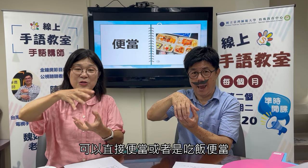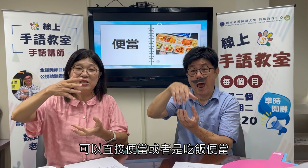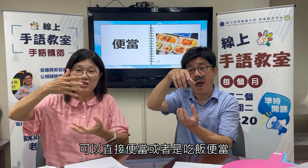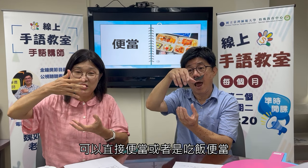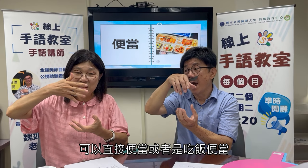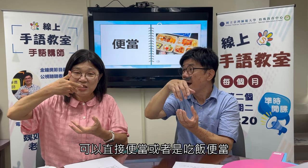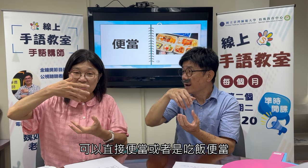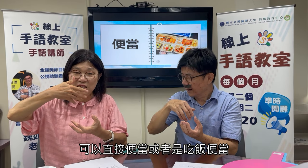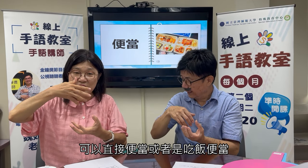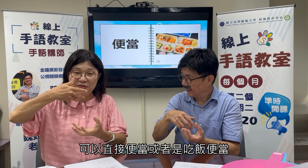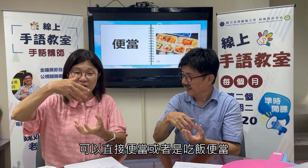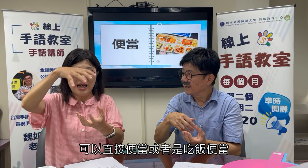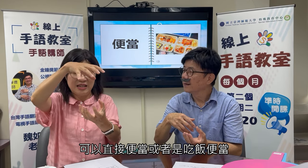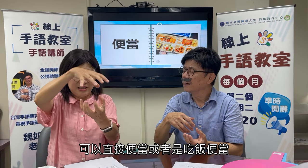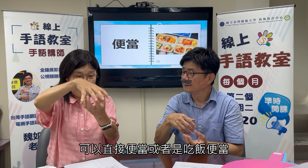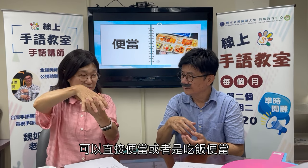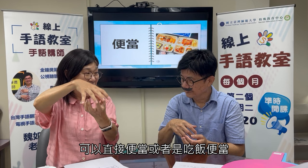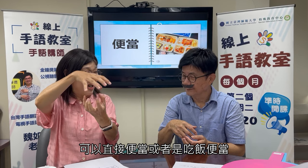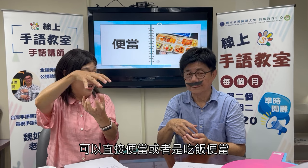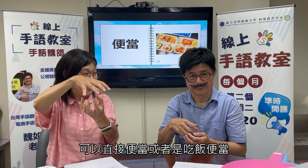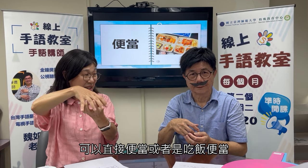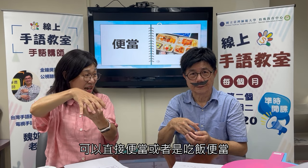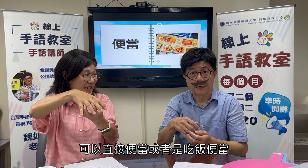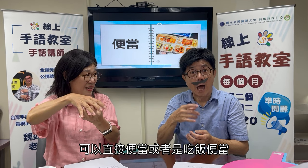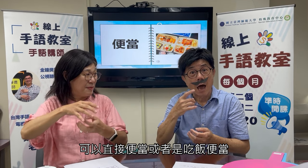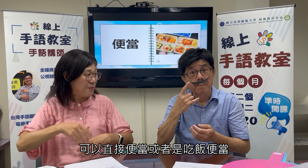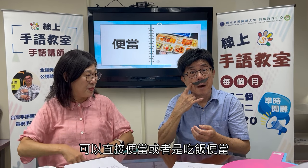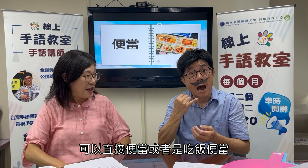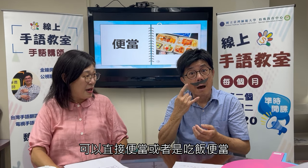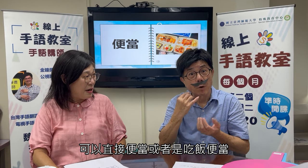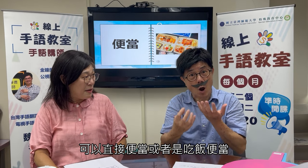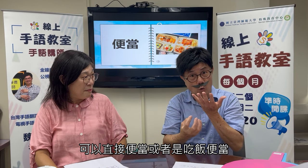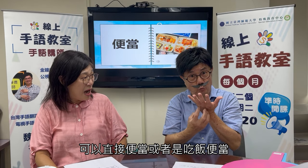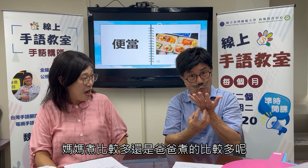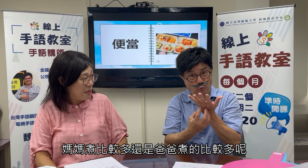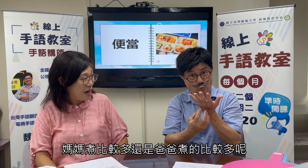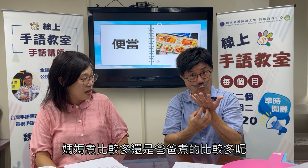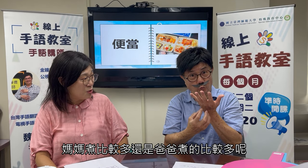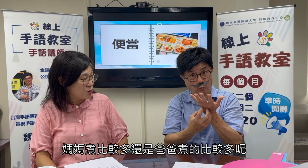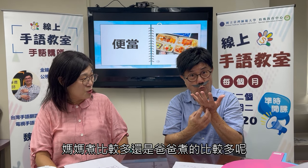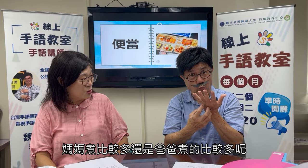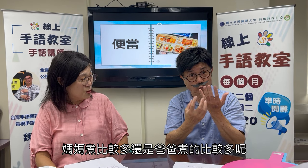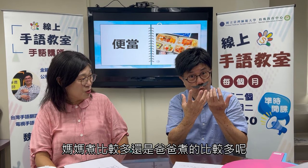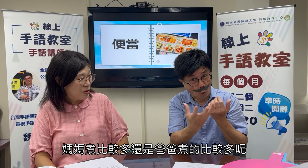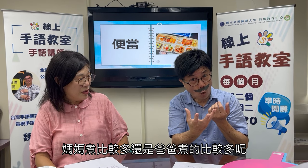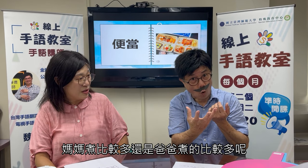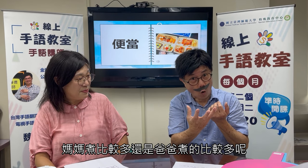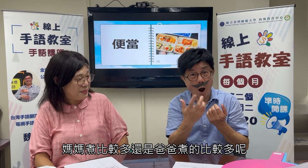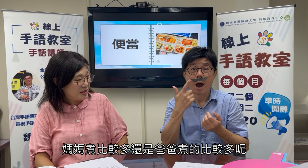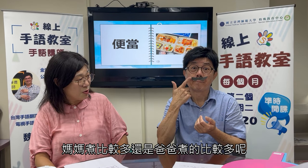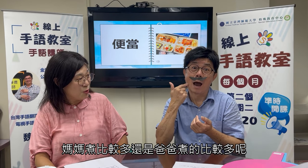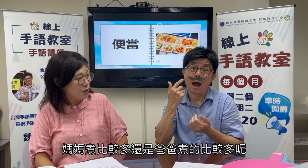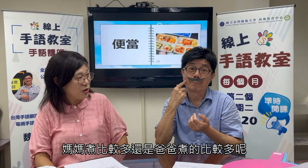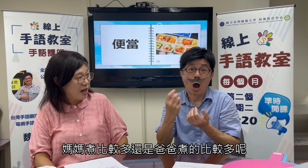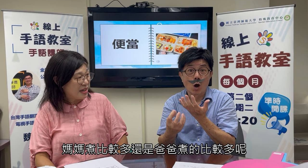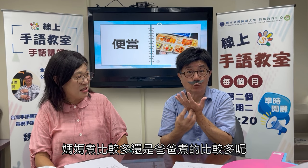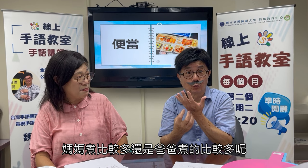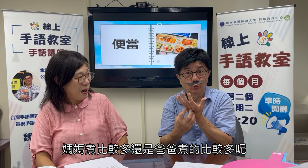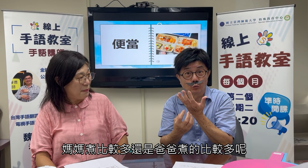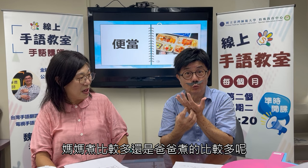是吃饭便当。妈妈煮比较多还是爸爸煮